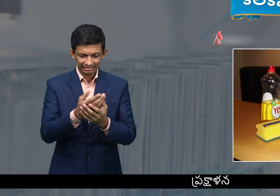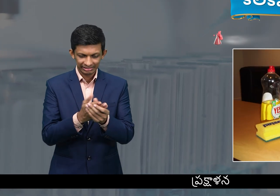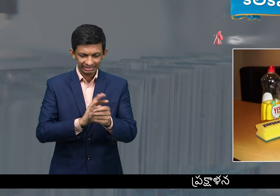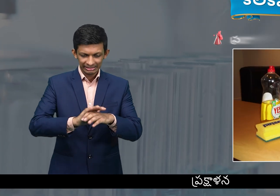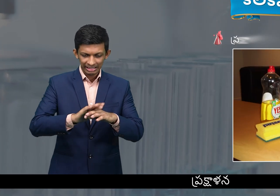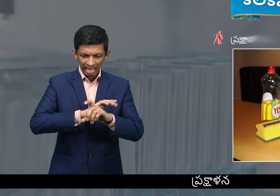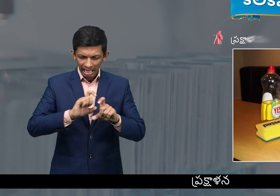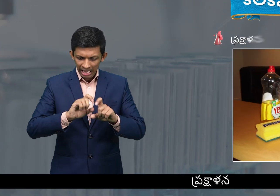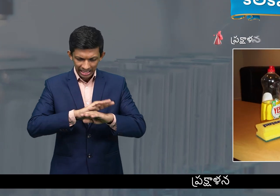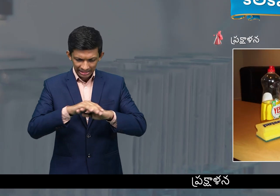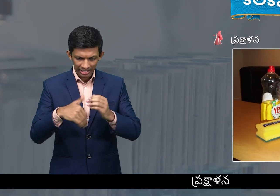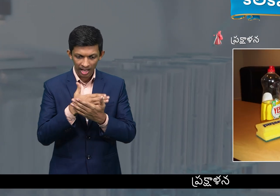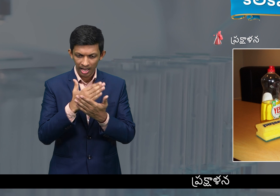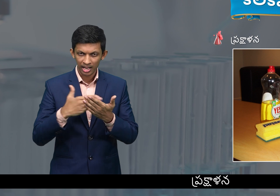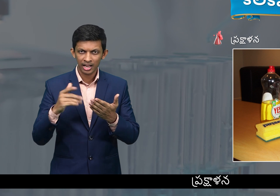ప్రక్షాళన,